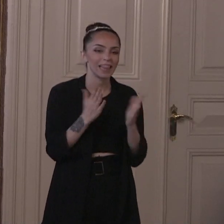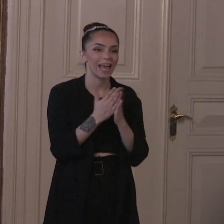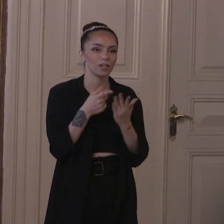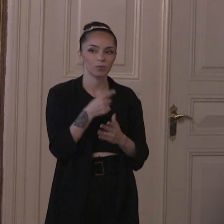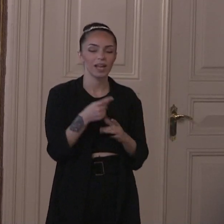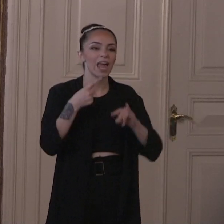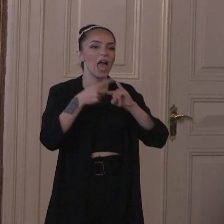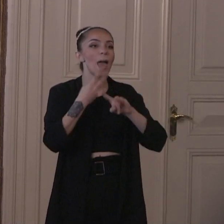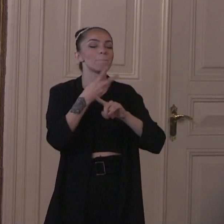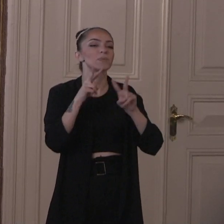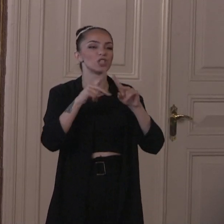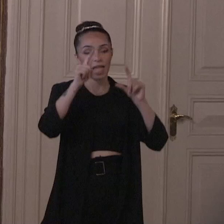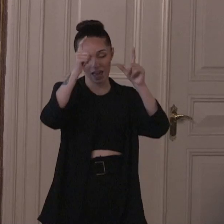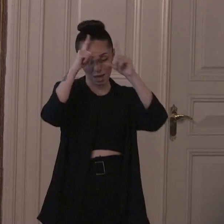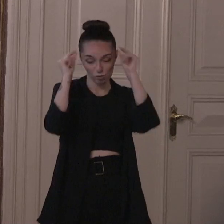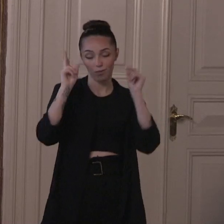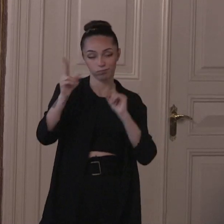Dergimiz hemşirelik fakültesi dergisi.